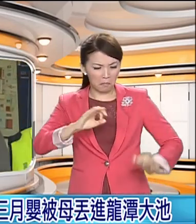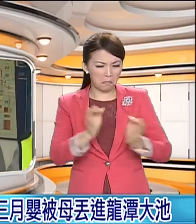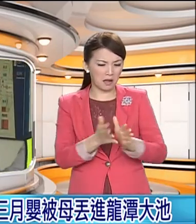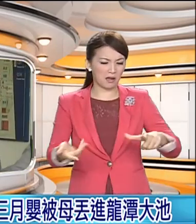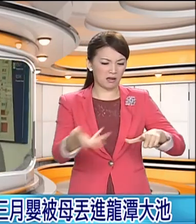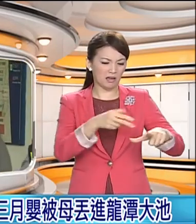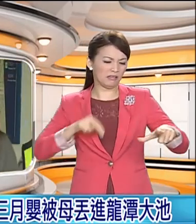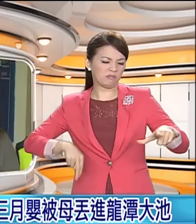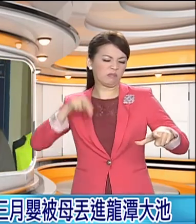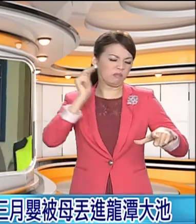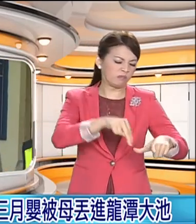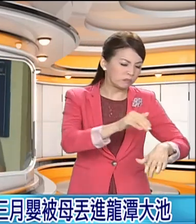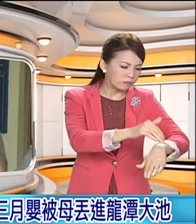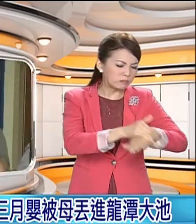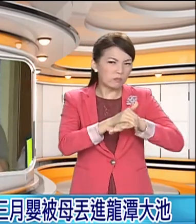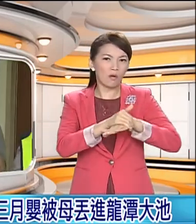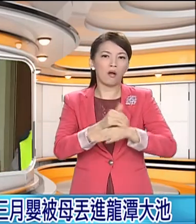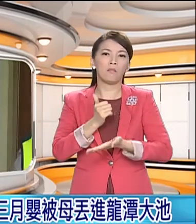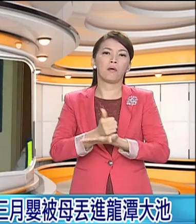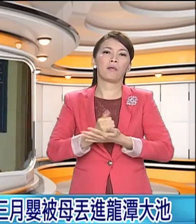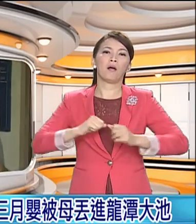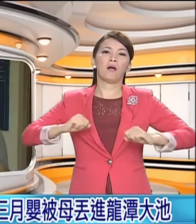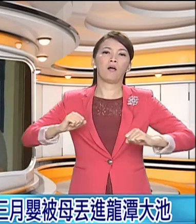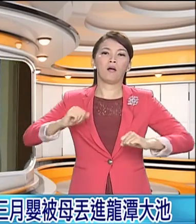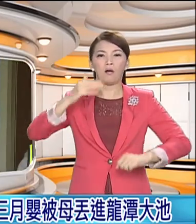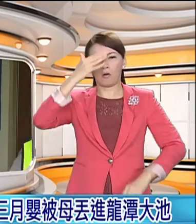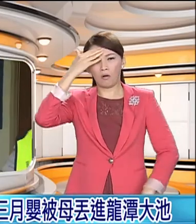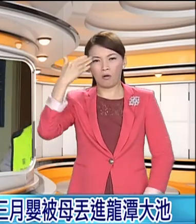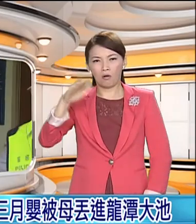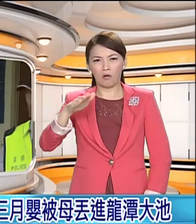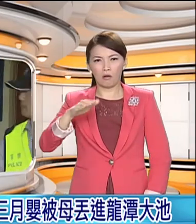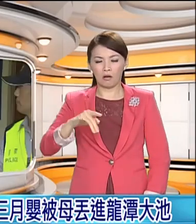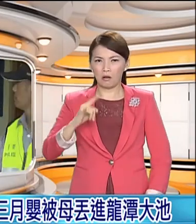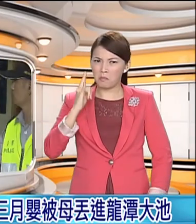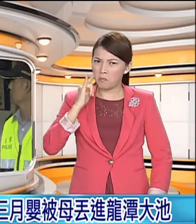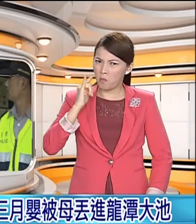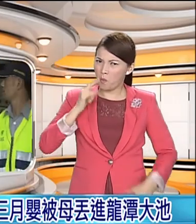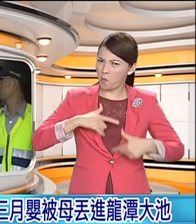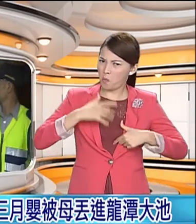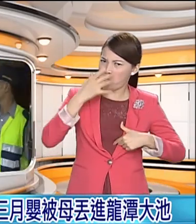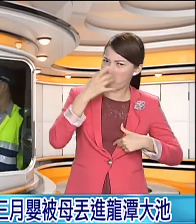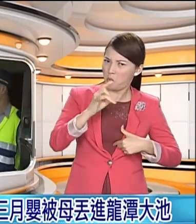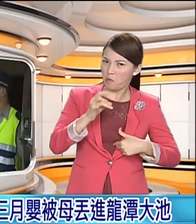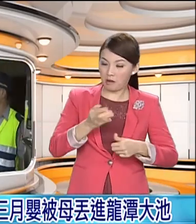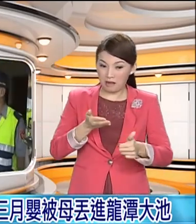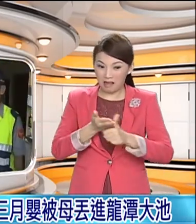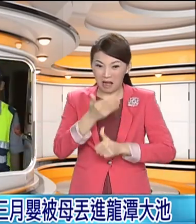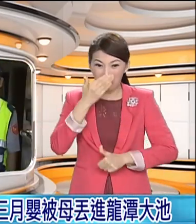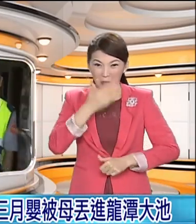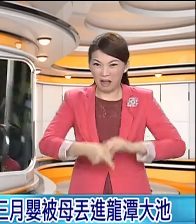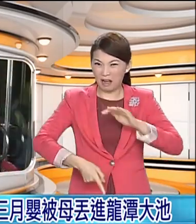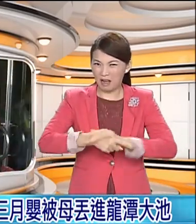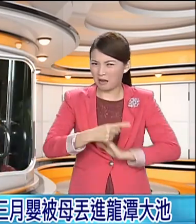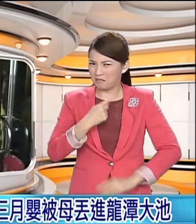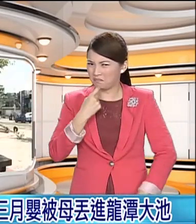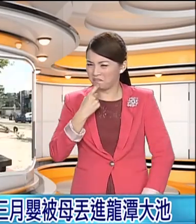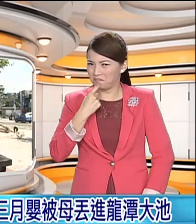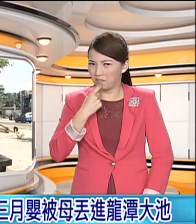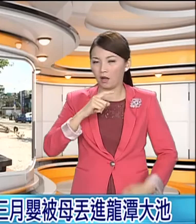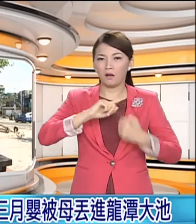有民众路过发现了，立刻报警，并且跳进池子里救回这名孩子。而这名